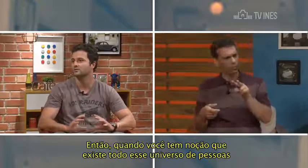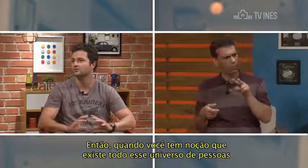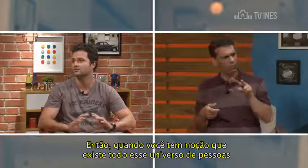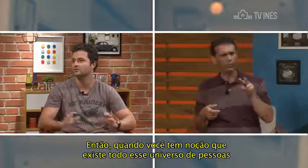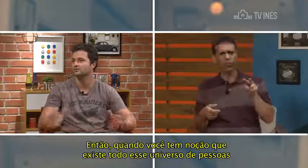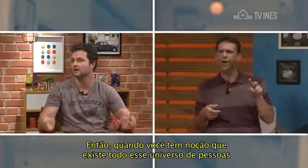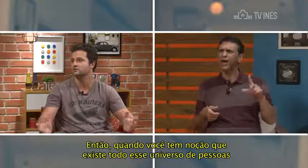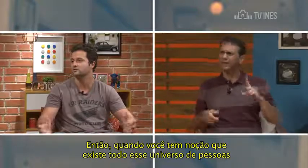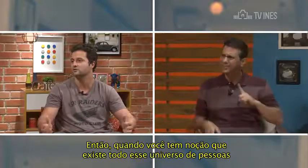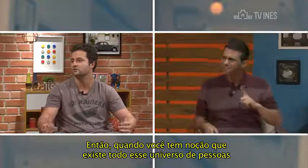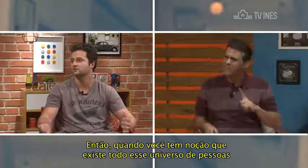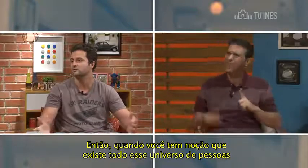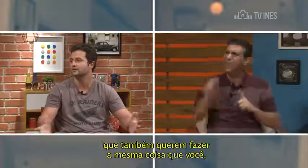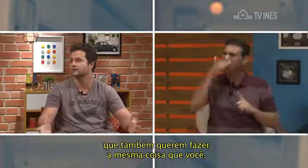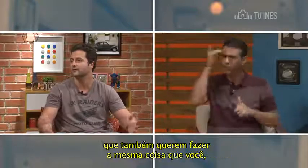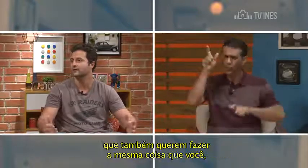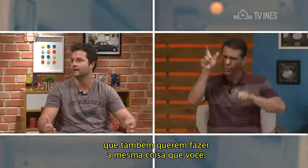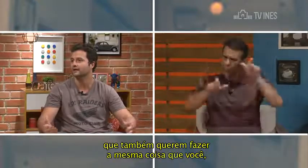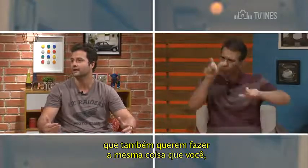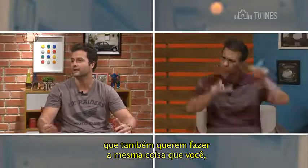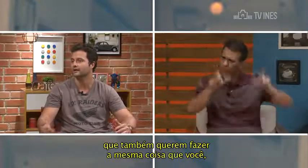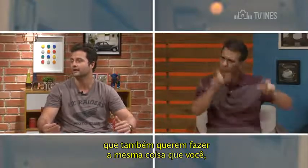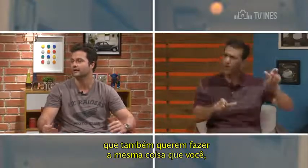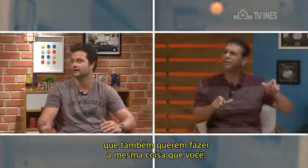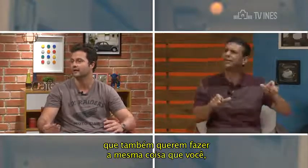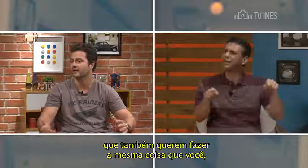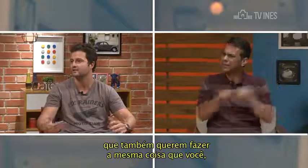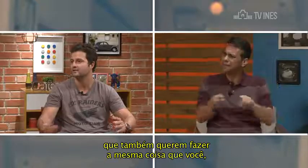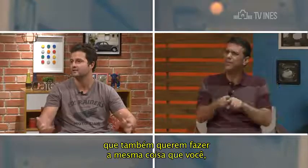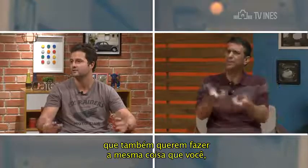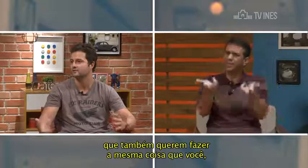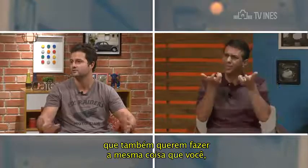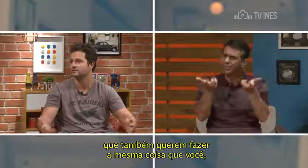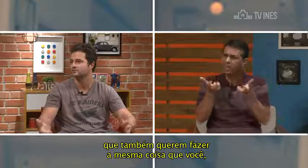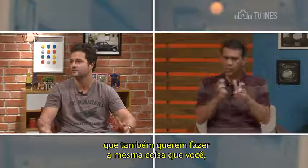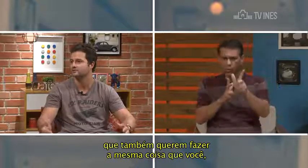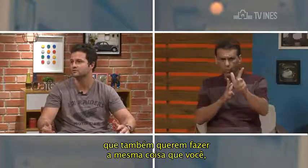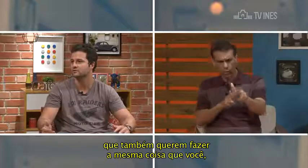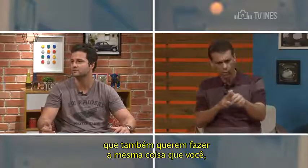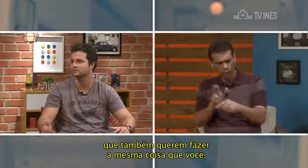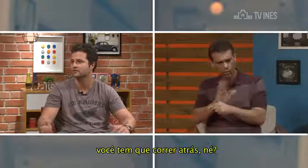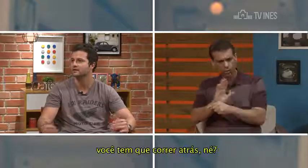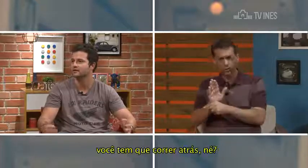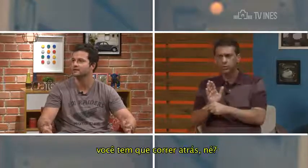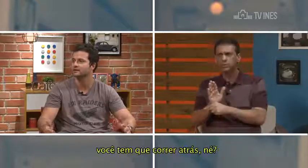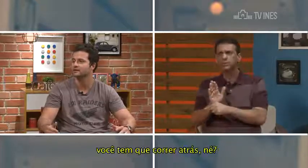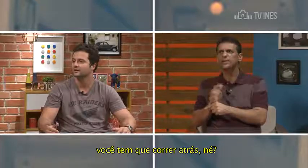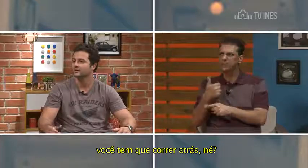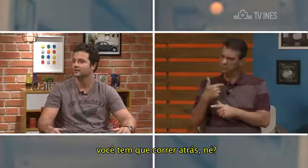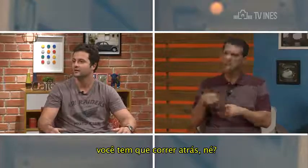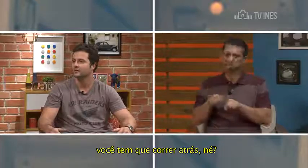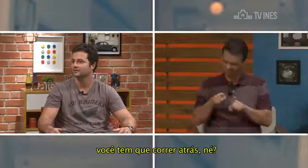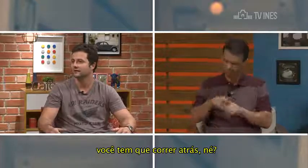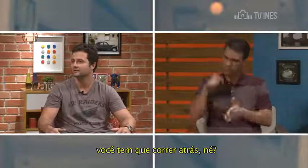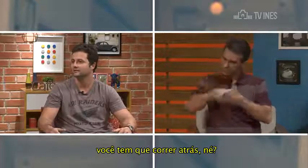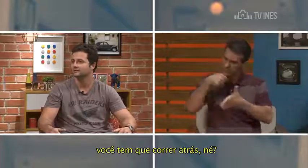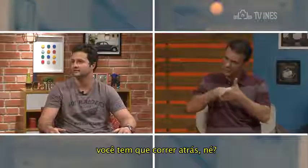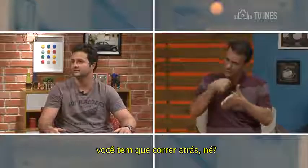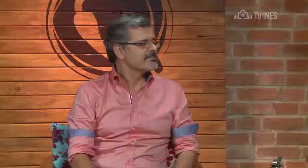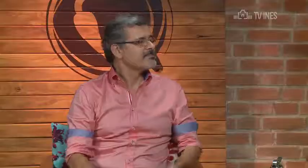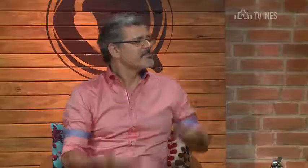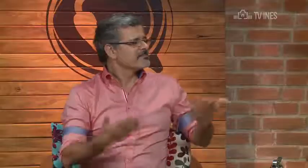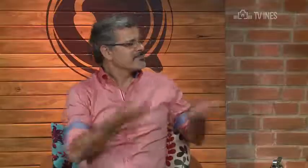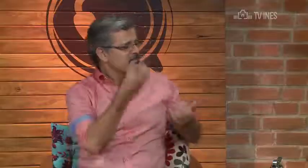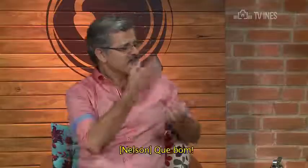que existe todo esse universo de pessoas que também querem fazer a mesma coisa que você tem que correr atrás,